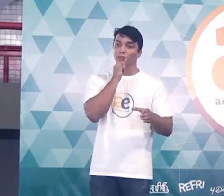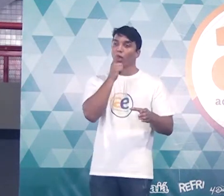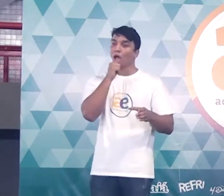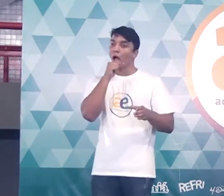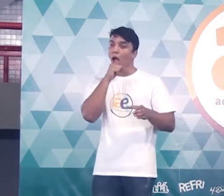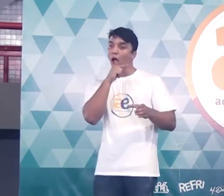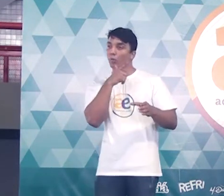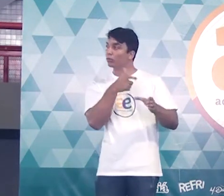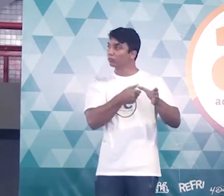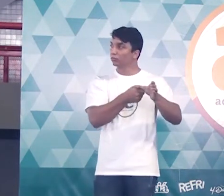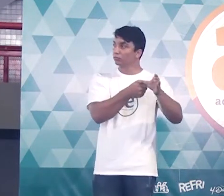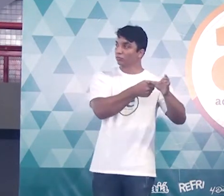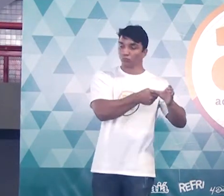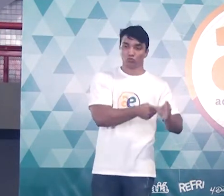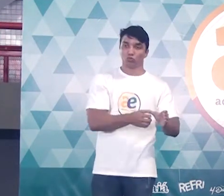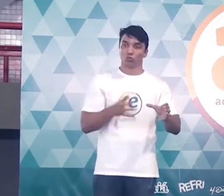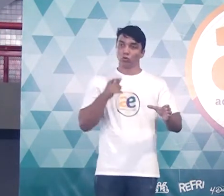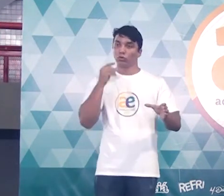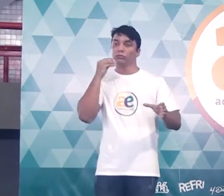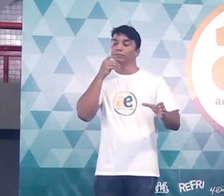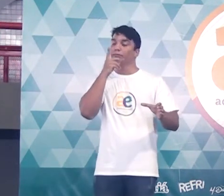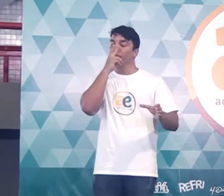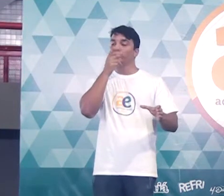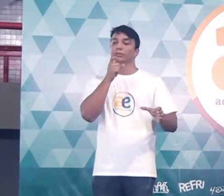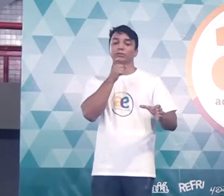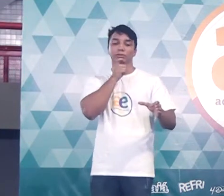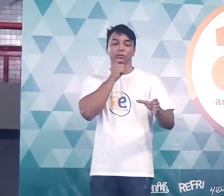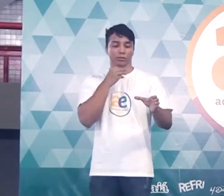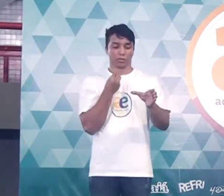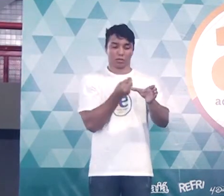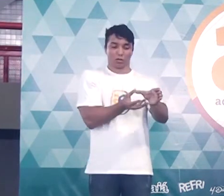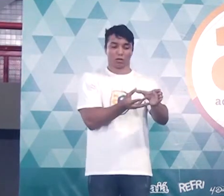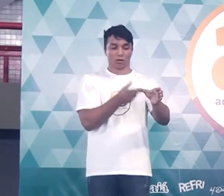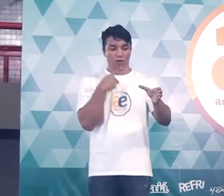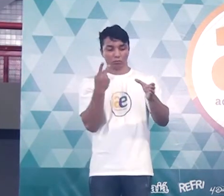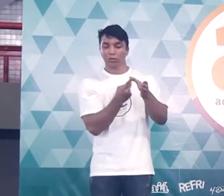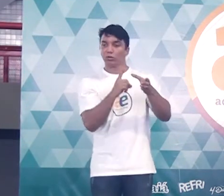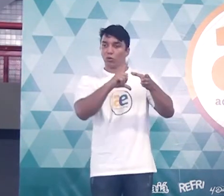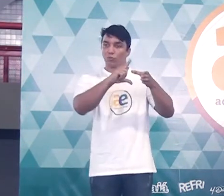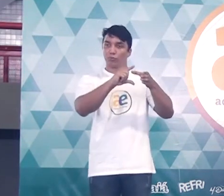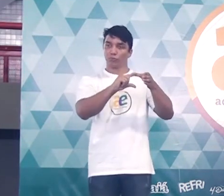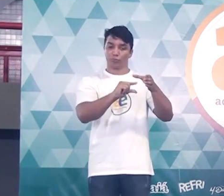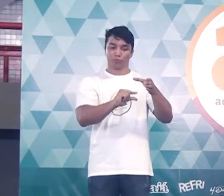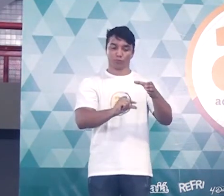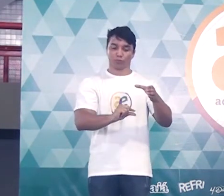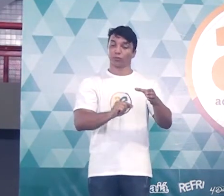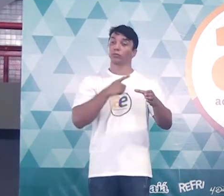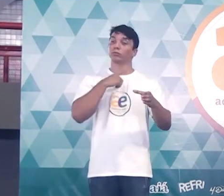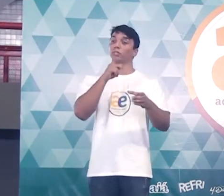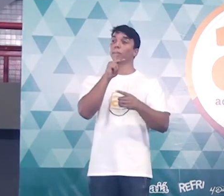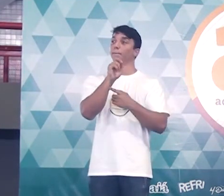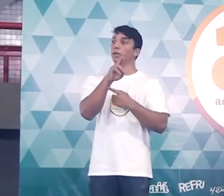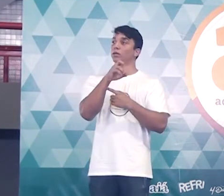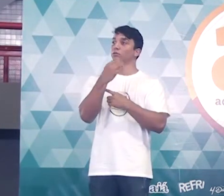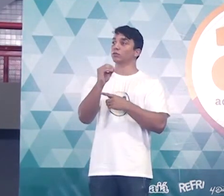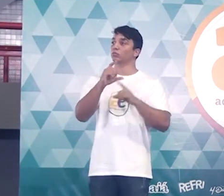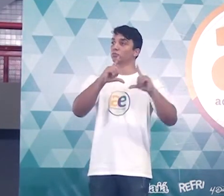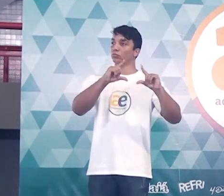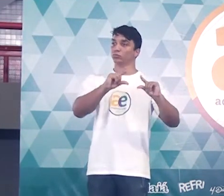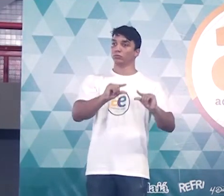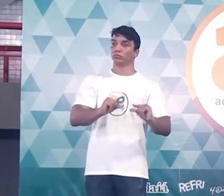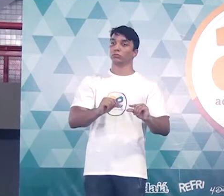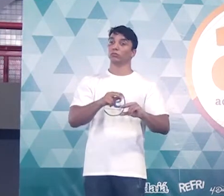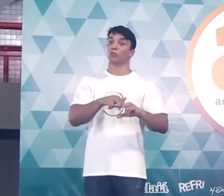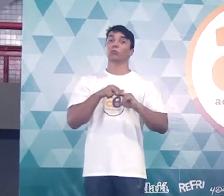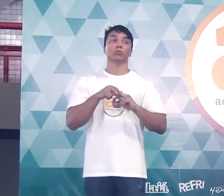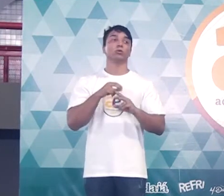d'água, você resfria. E ao resfriar, você diminui a pressão interna também. Então, é